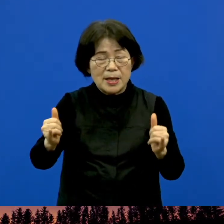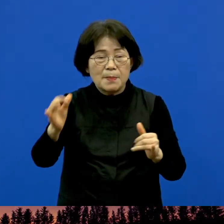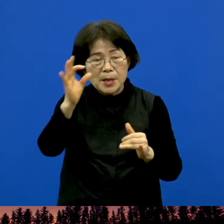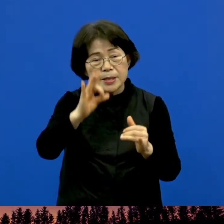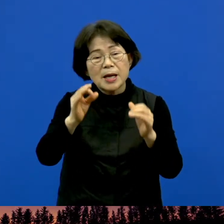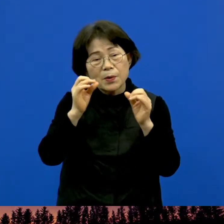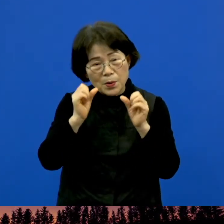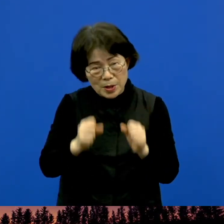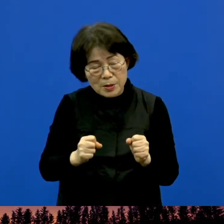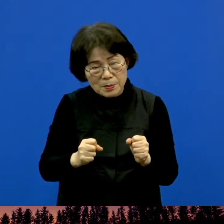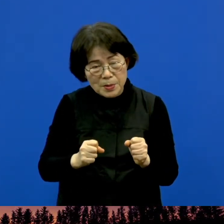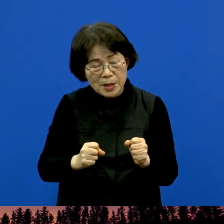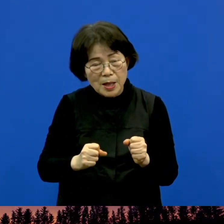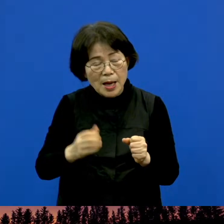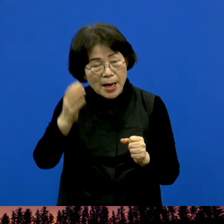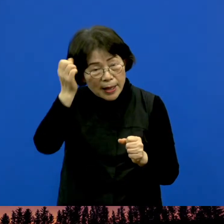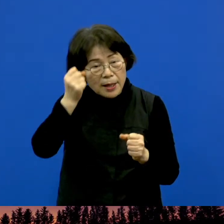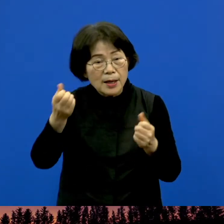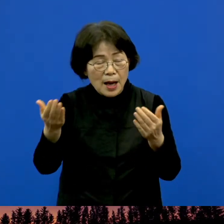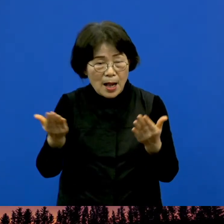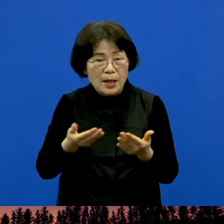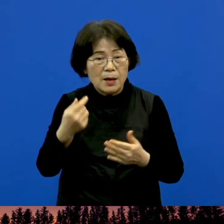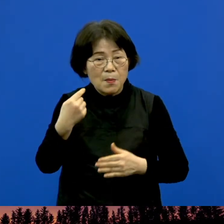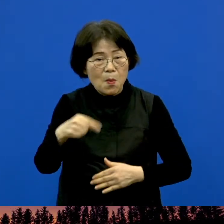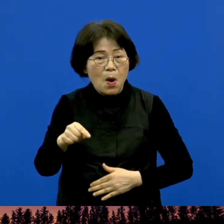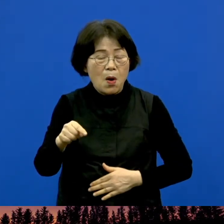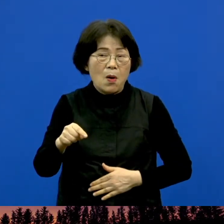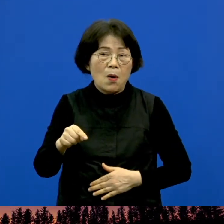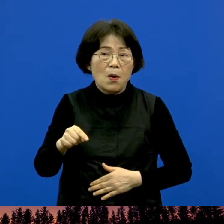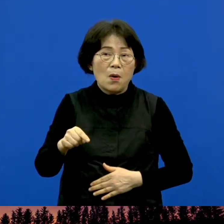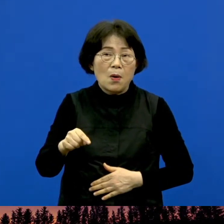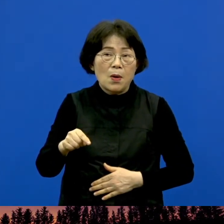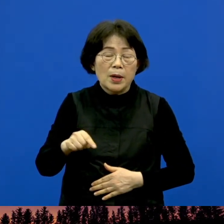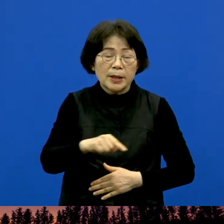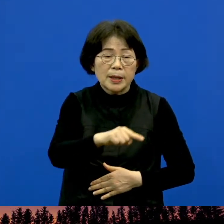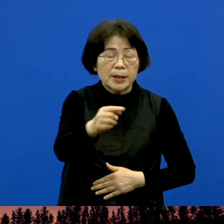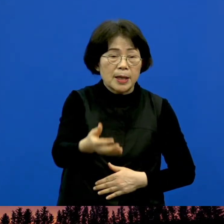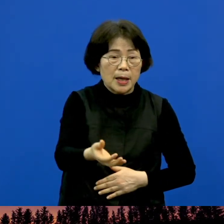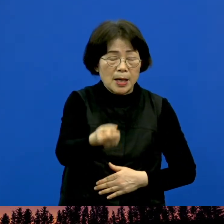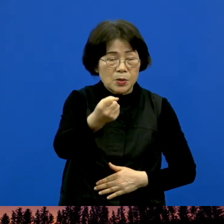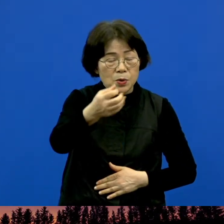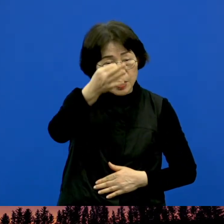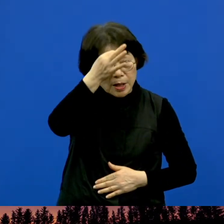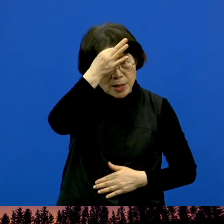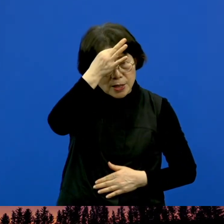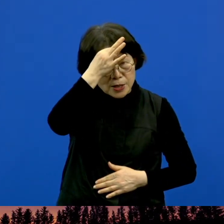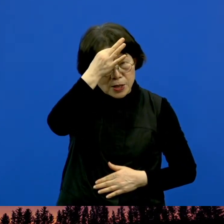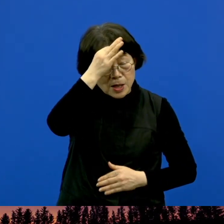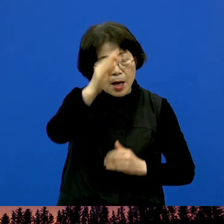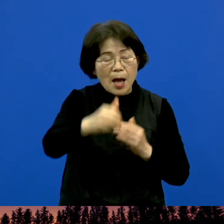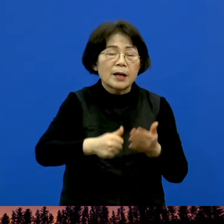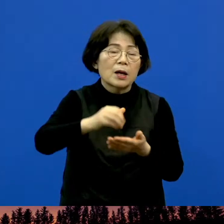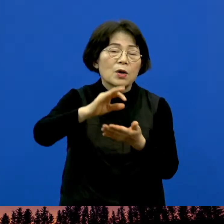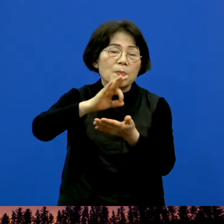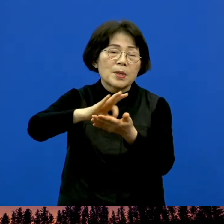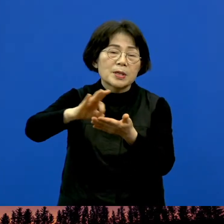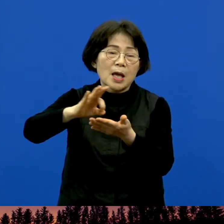그런데 여기에 우리 놓치지 말아야 될 게 하나 있어요. 그들이 가지고 있는 기술과 재능을 하나님이 사용하셨다는